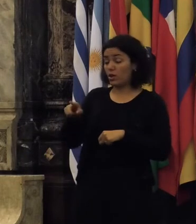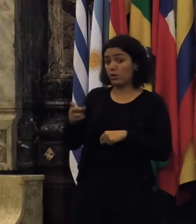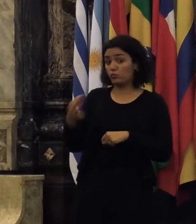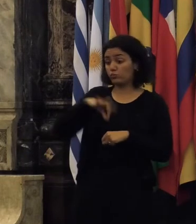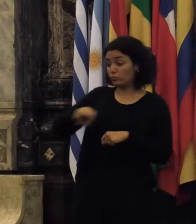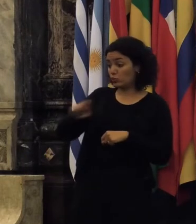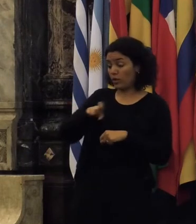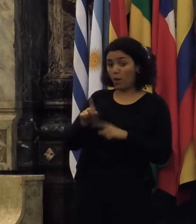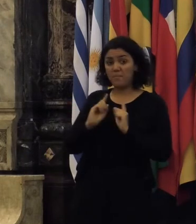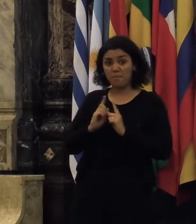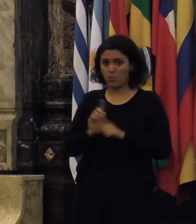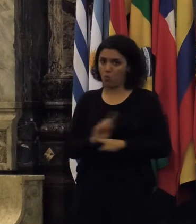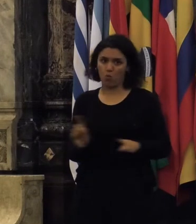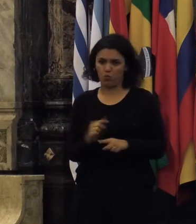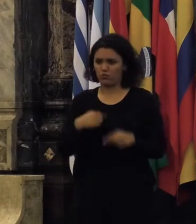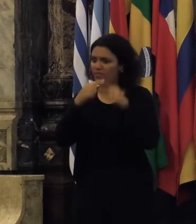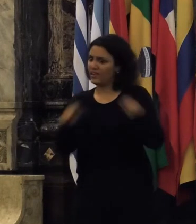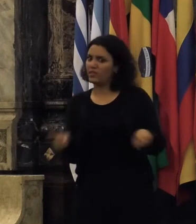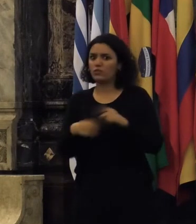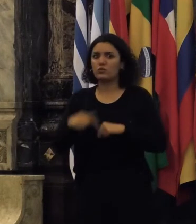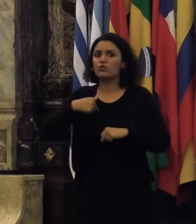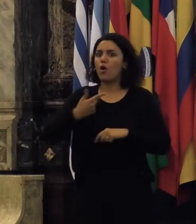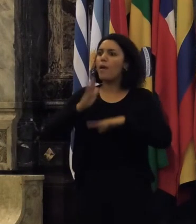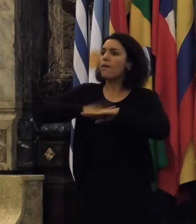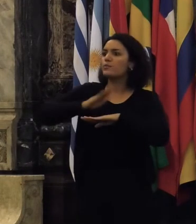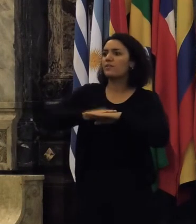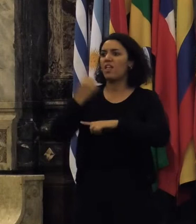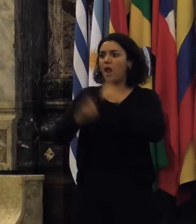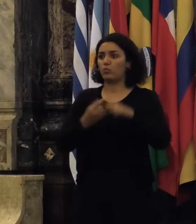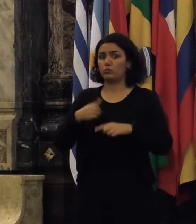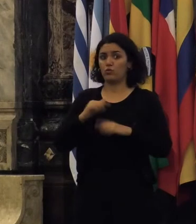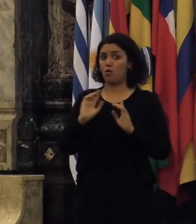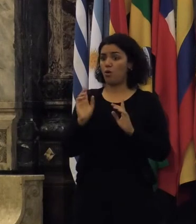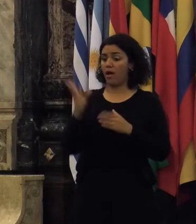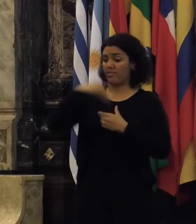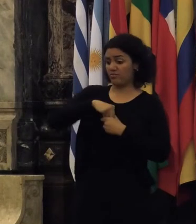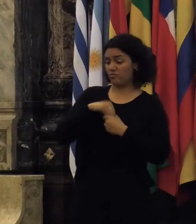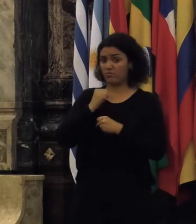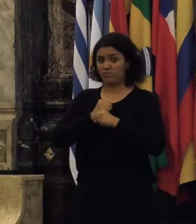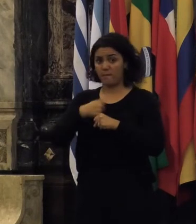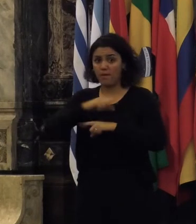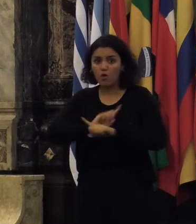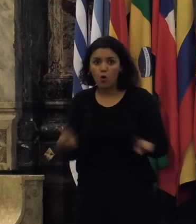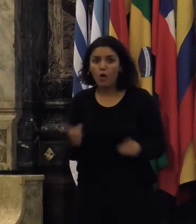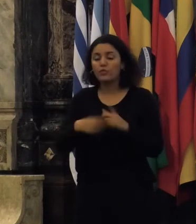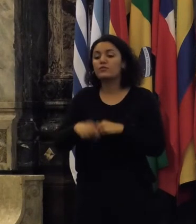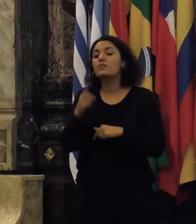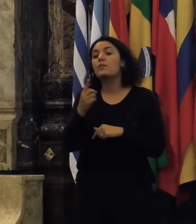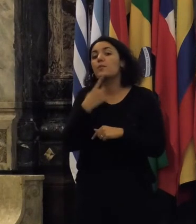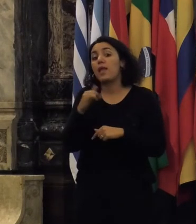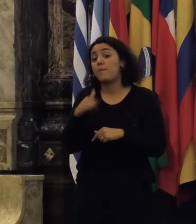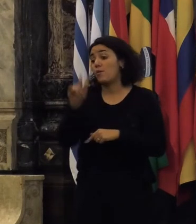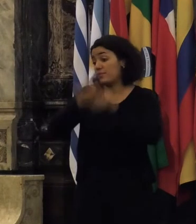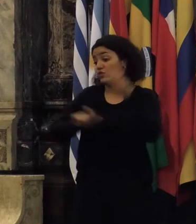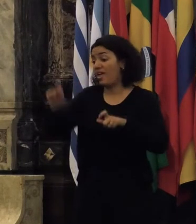estamos llamados. Sin embargo, el lugar que tiene el profesional, por ejemplo, en el ámbito judicial, en el ámbito educativo,